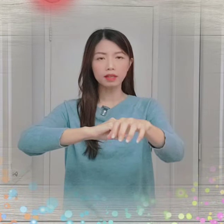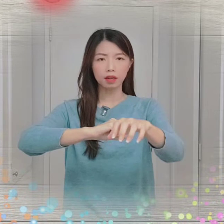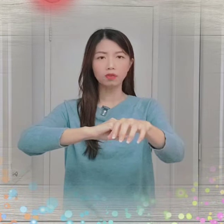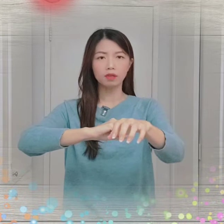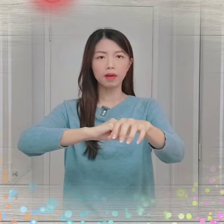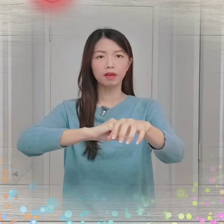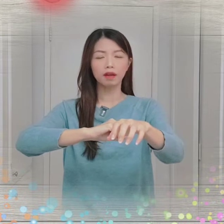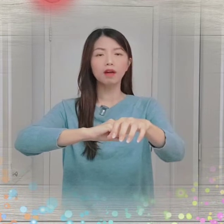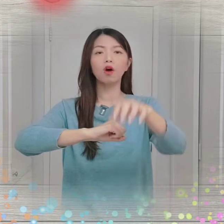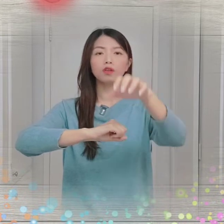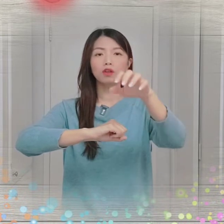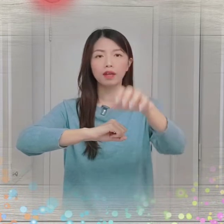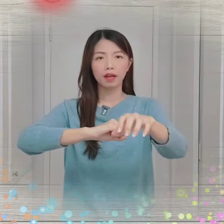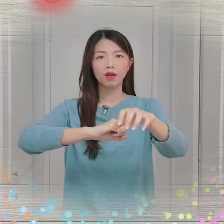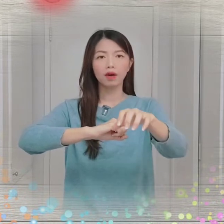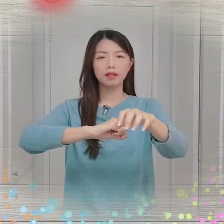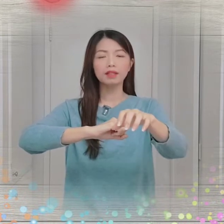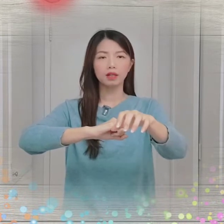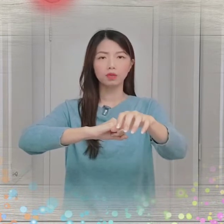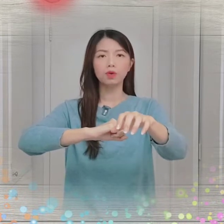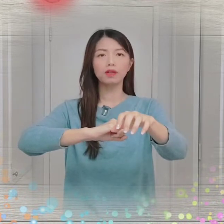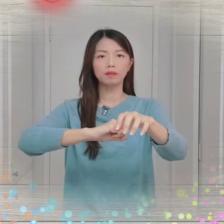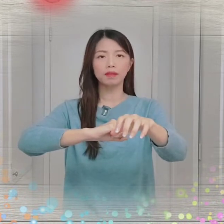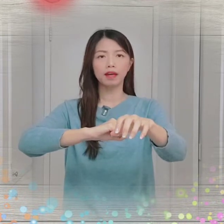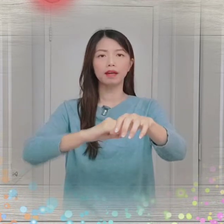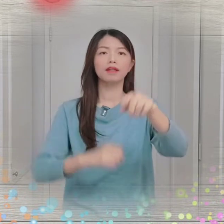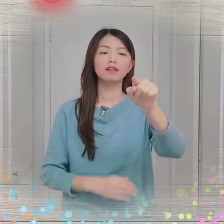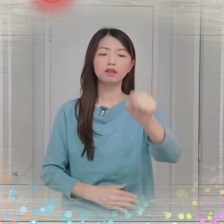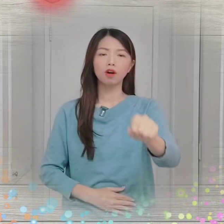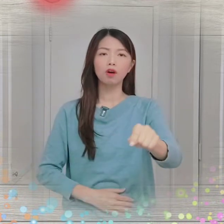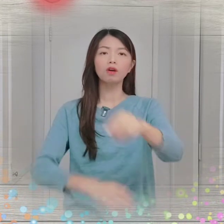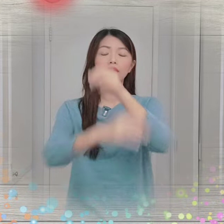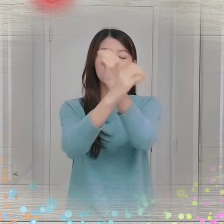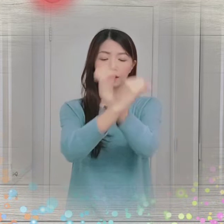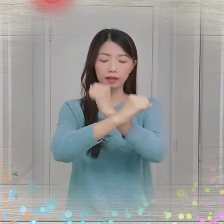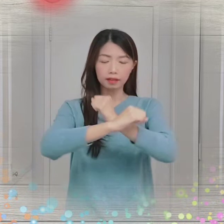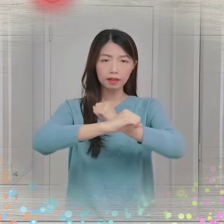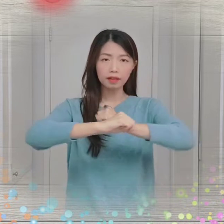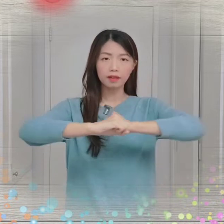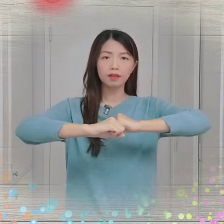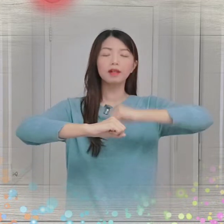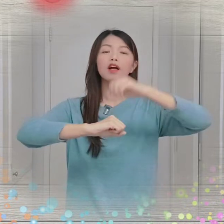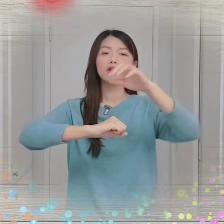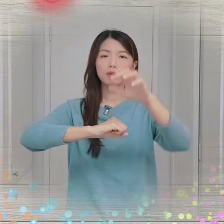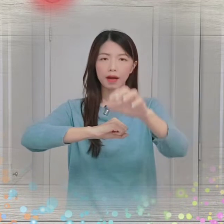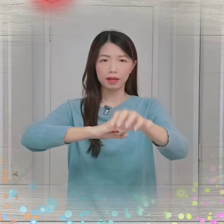아래로 살짝 내려주시면 어디어디에라고 하는 장소 수어가 됩니다. 그래서 저, 들,